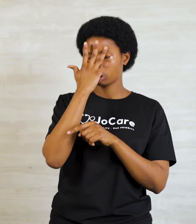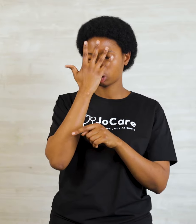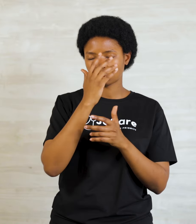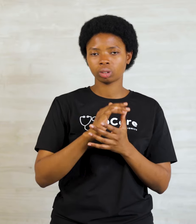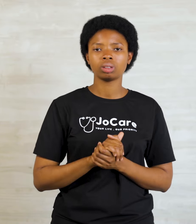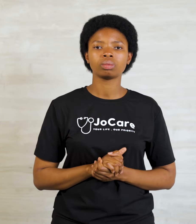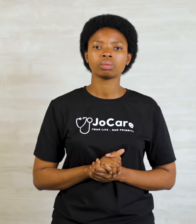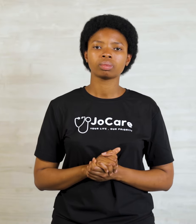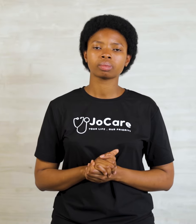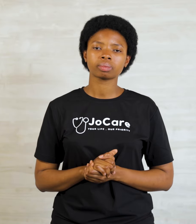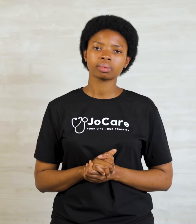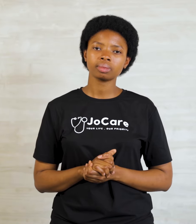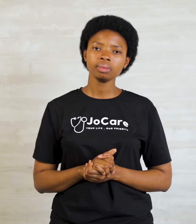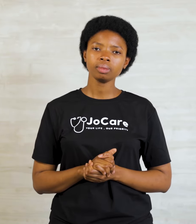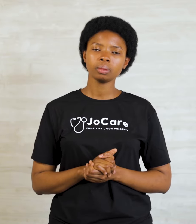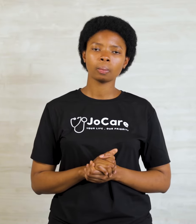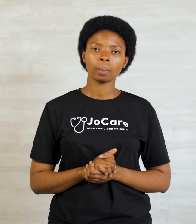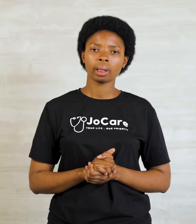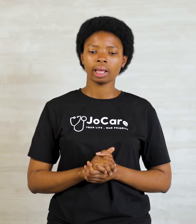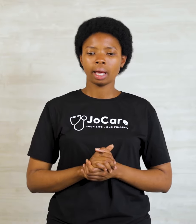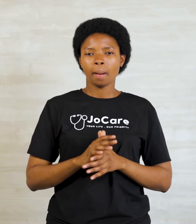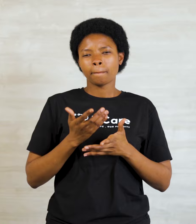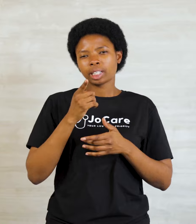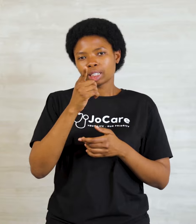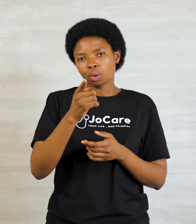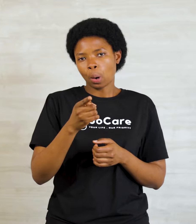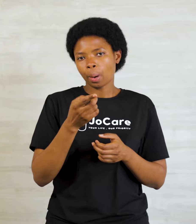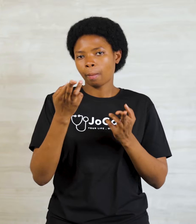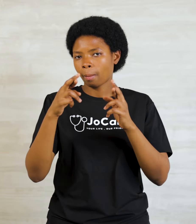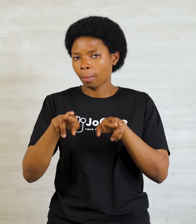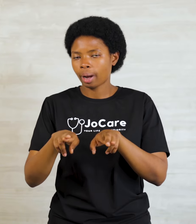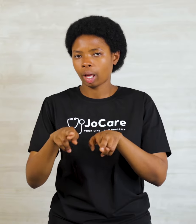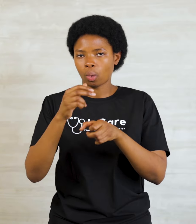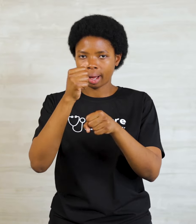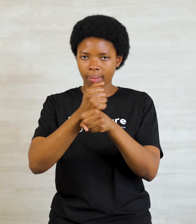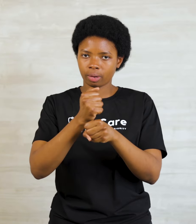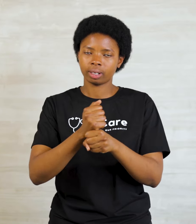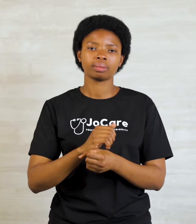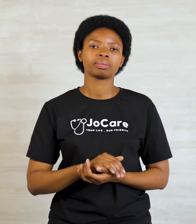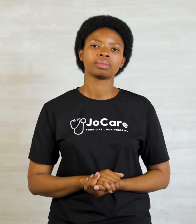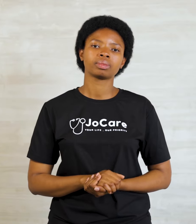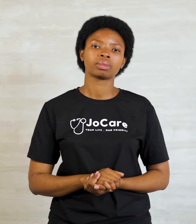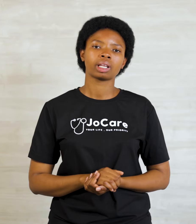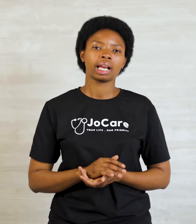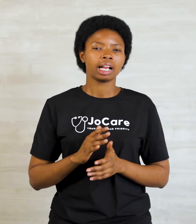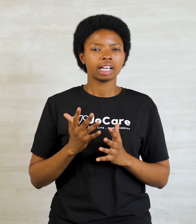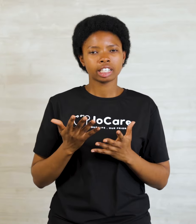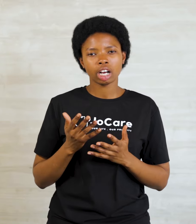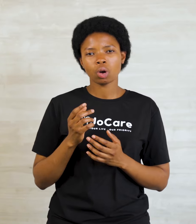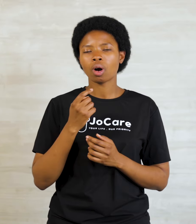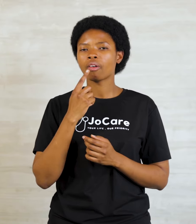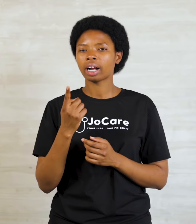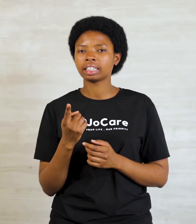tureka kuvuga gutyo wowe bikubayeho wabikora nabikora cyane cyangwa wavuga uti reka tuzare